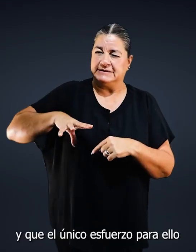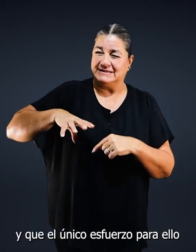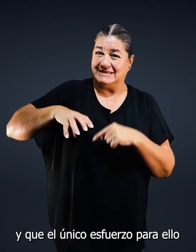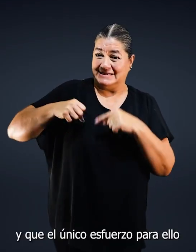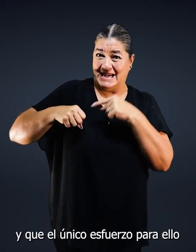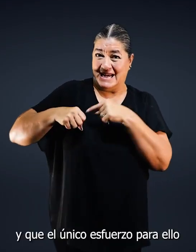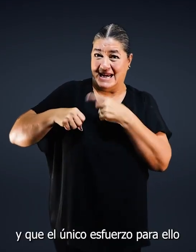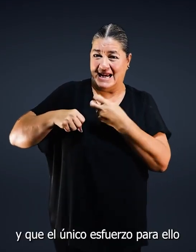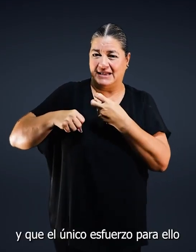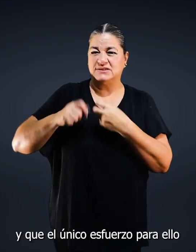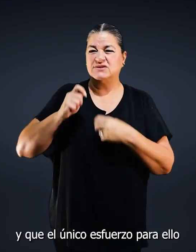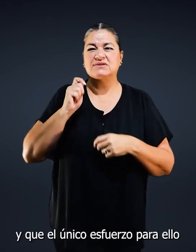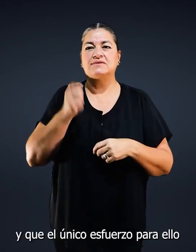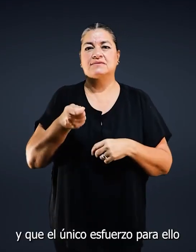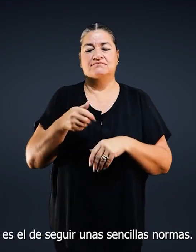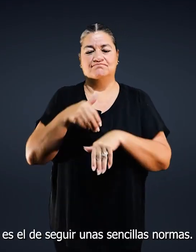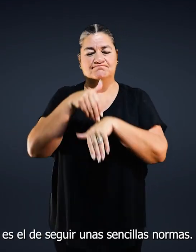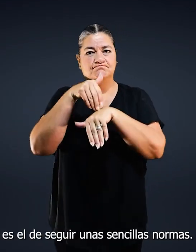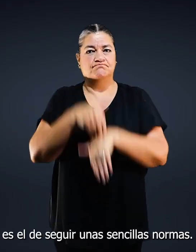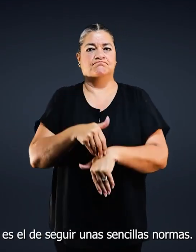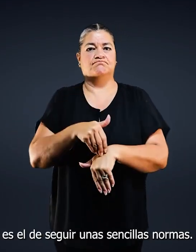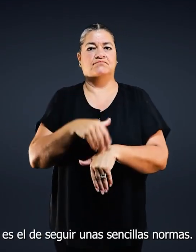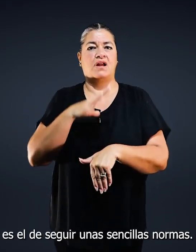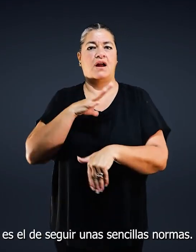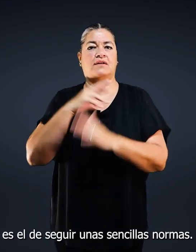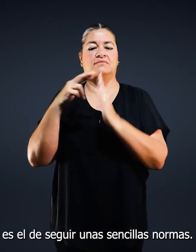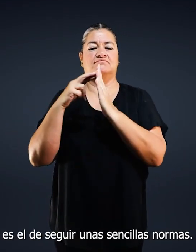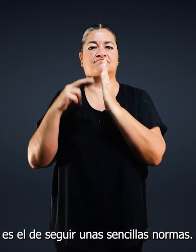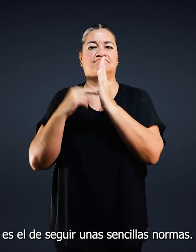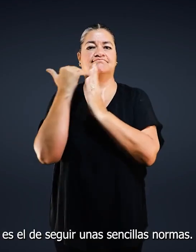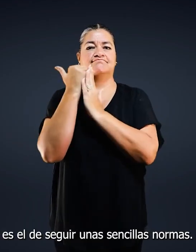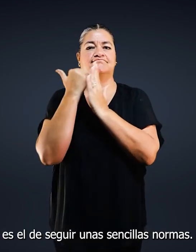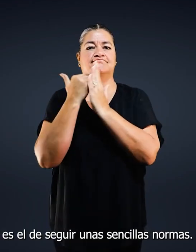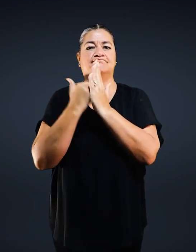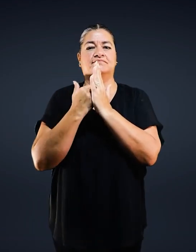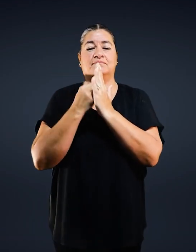y que el único esfuerzo para ello es el de seguir unas sencillas normas.